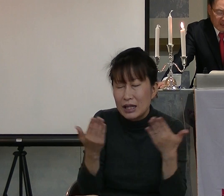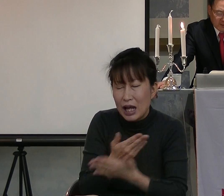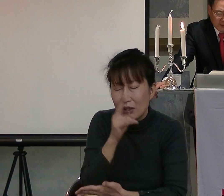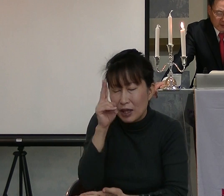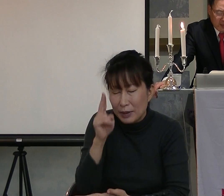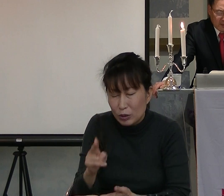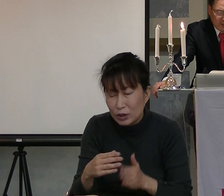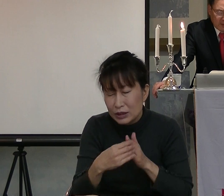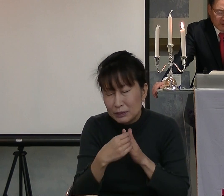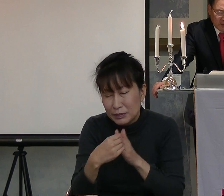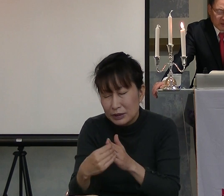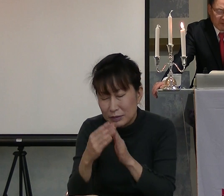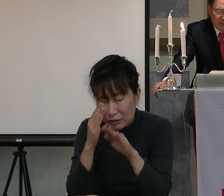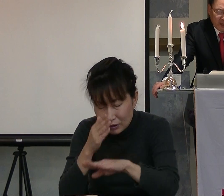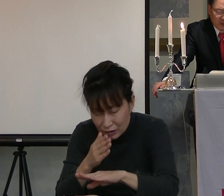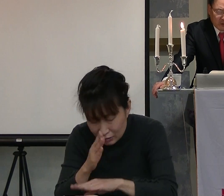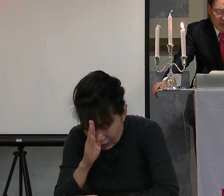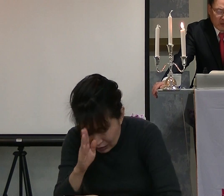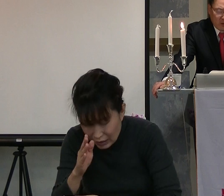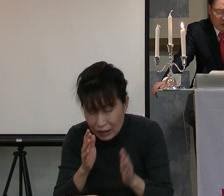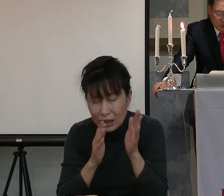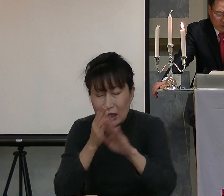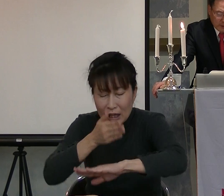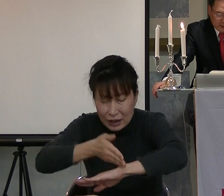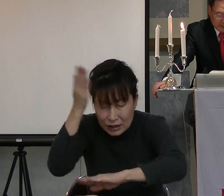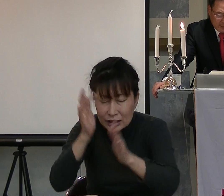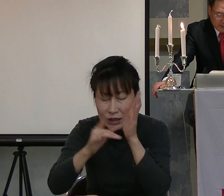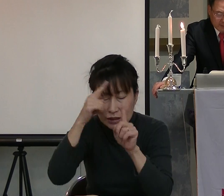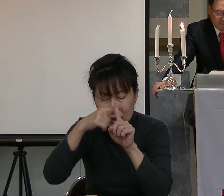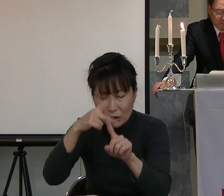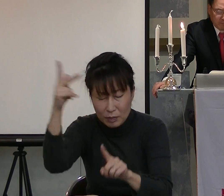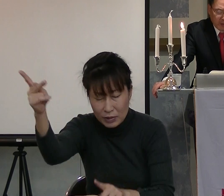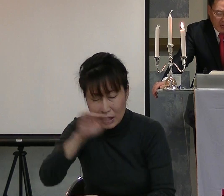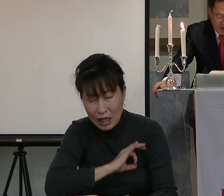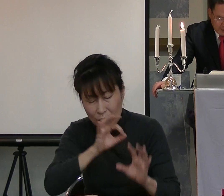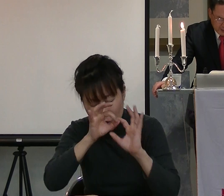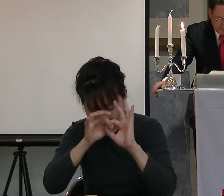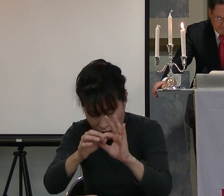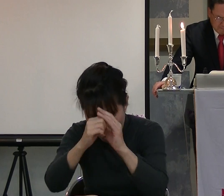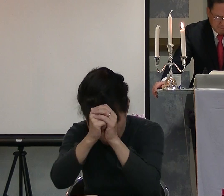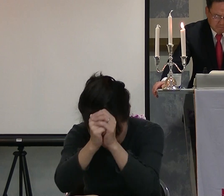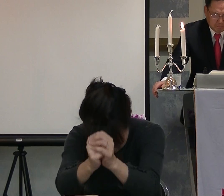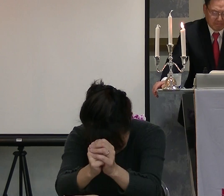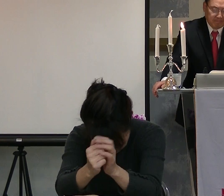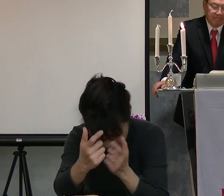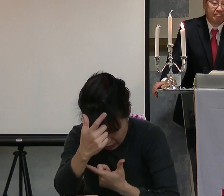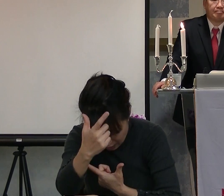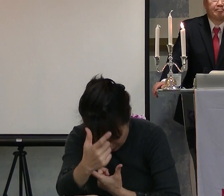感謝してイエス様の皆によってお祈りいたします。アーメン。